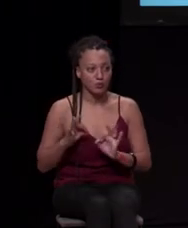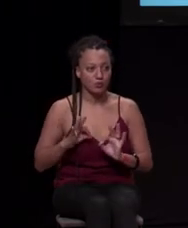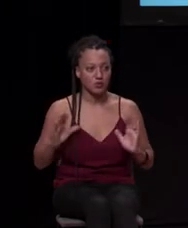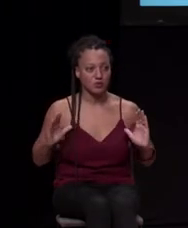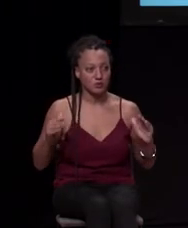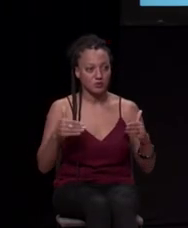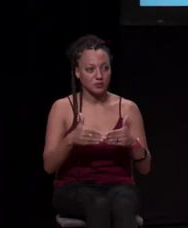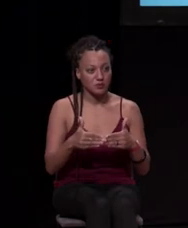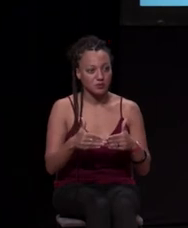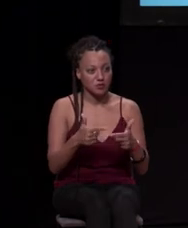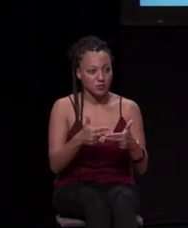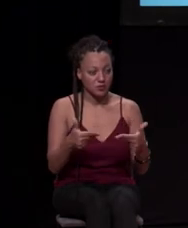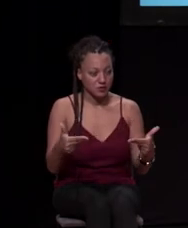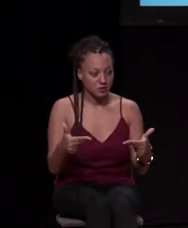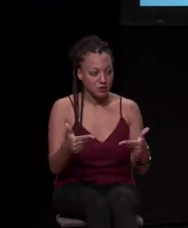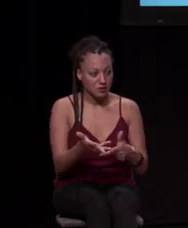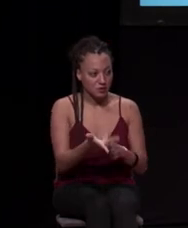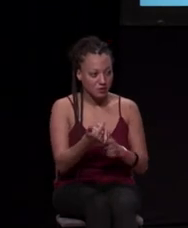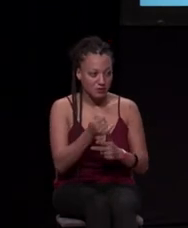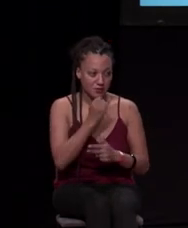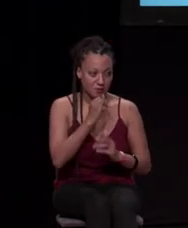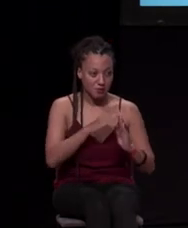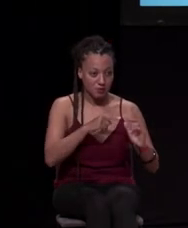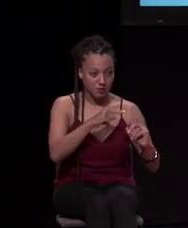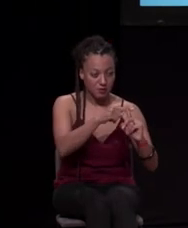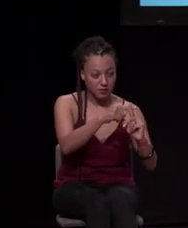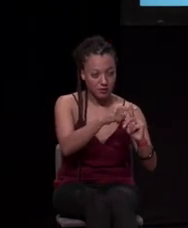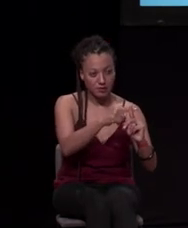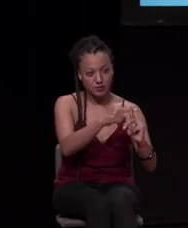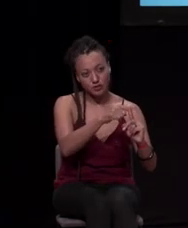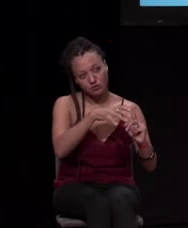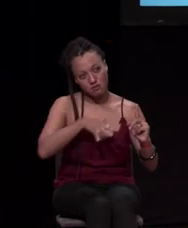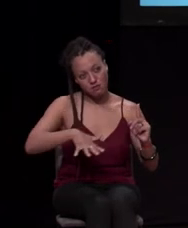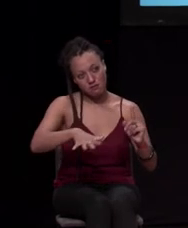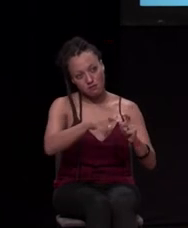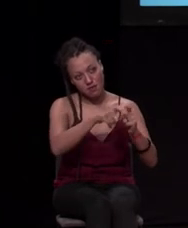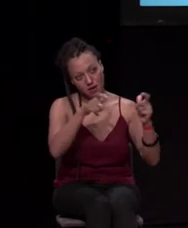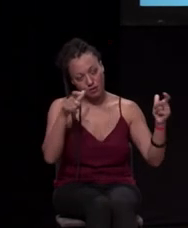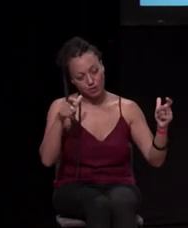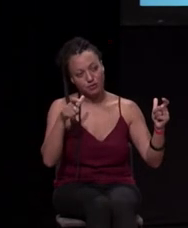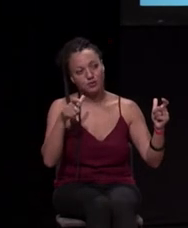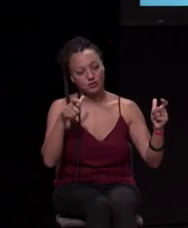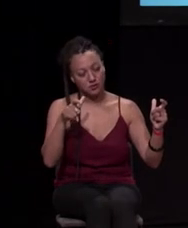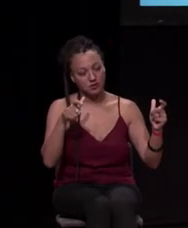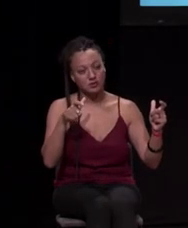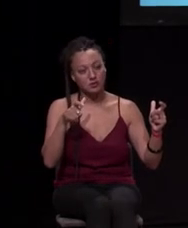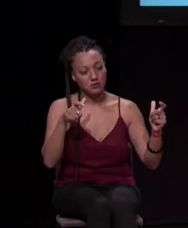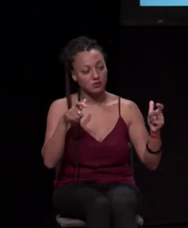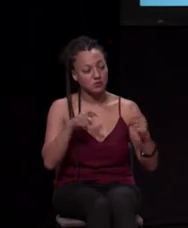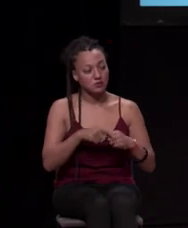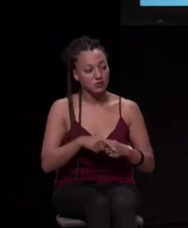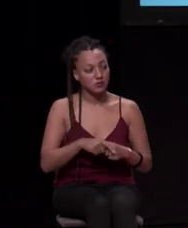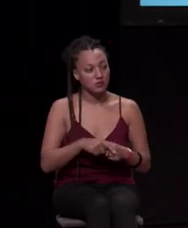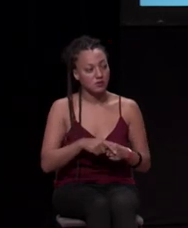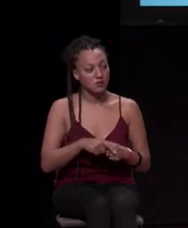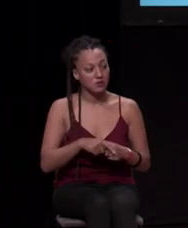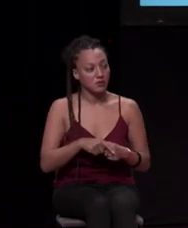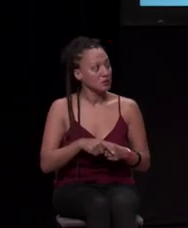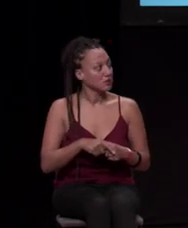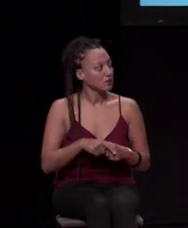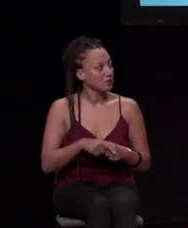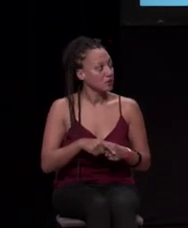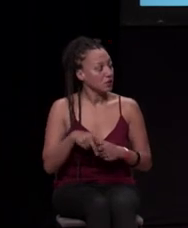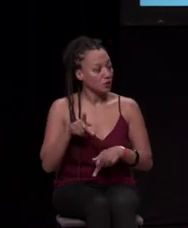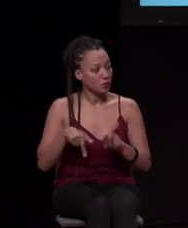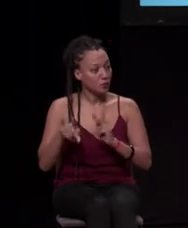onde as igrejas de um modo geral são a grande maioria brasil afora e os pólos regionais matriz